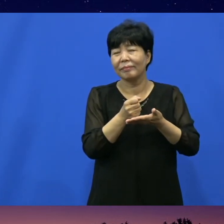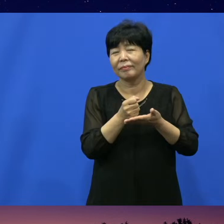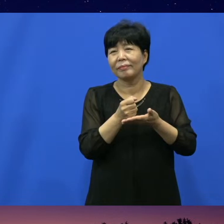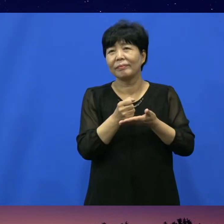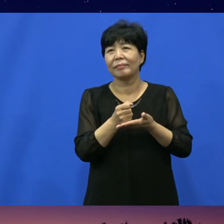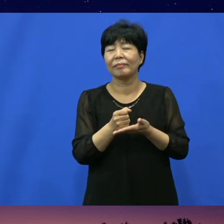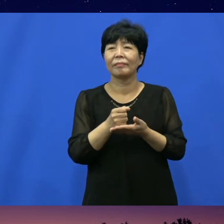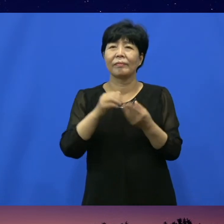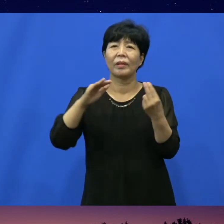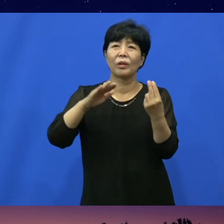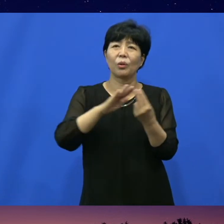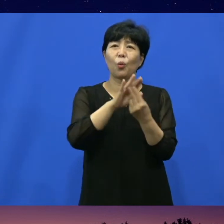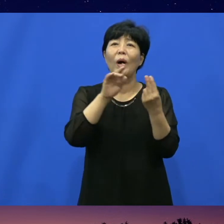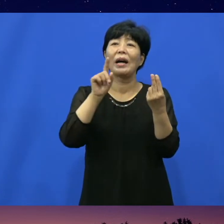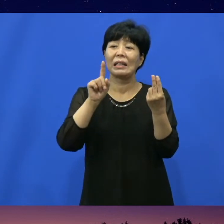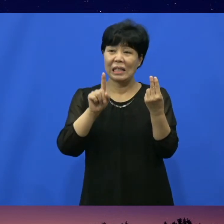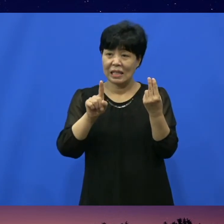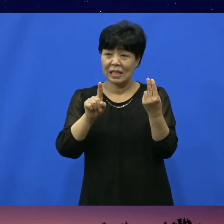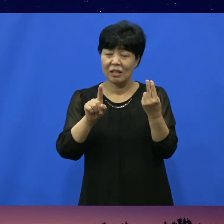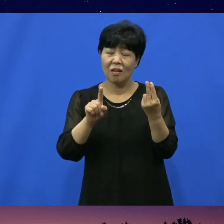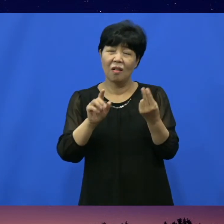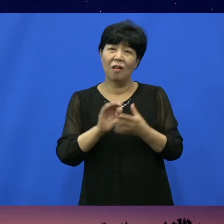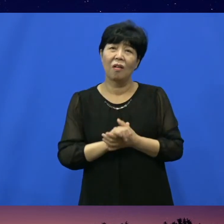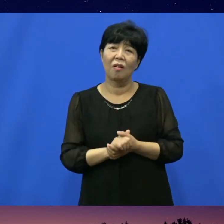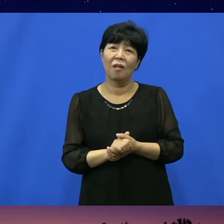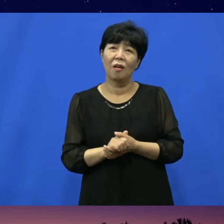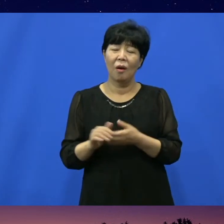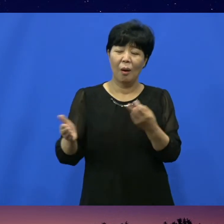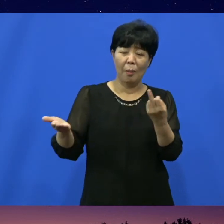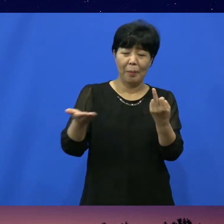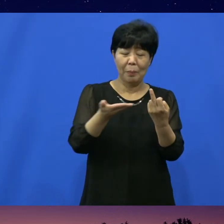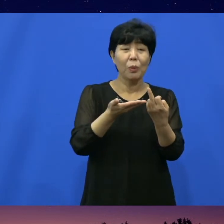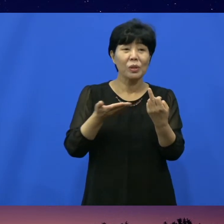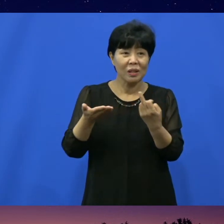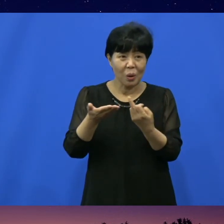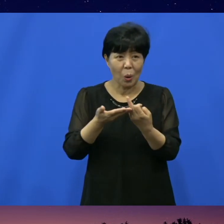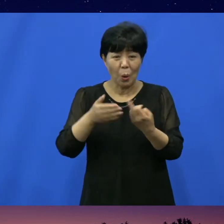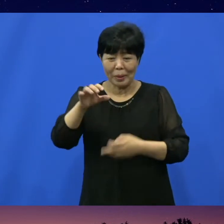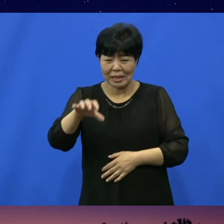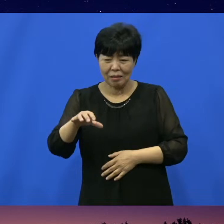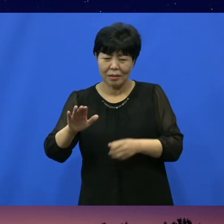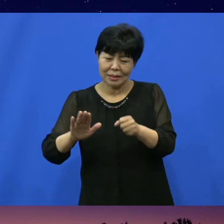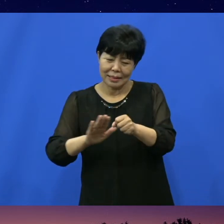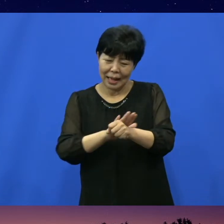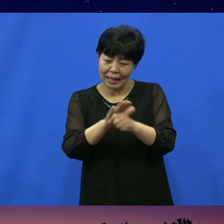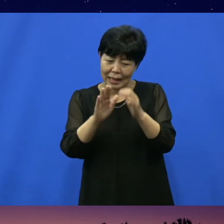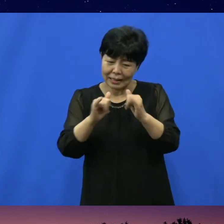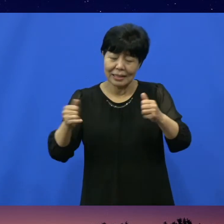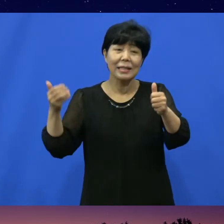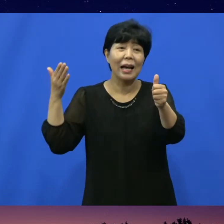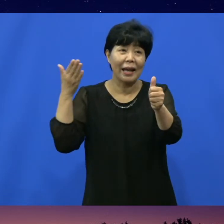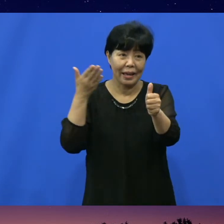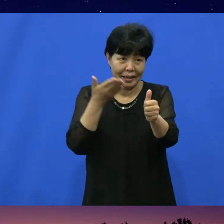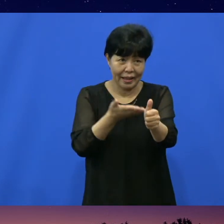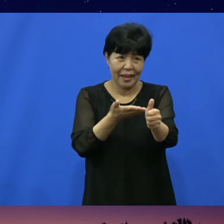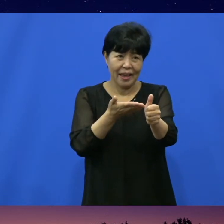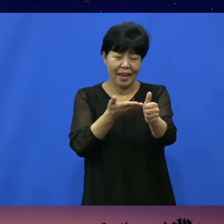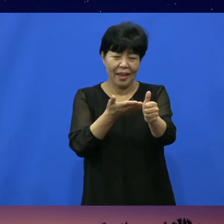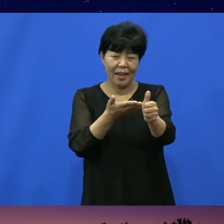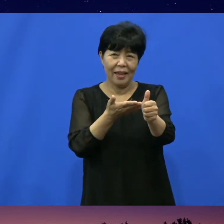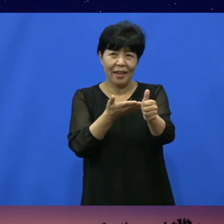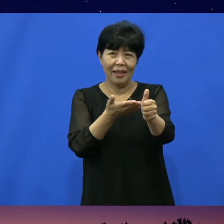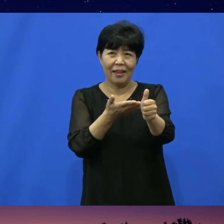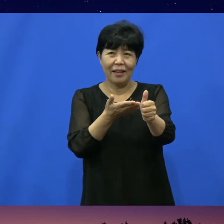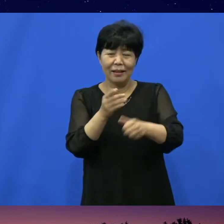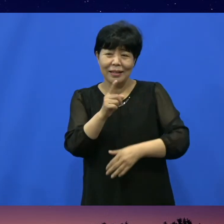그래서 요한 1서도 마찬가지, 요한 계시록도 밤모습에서 사랑하는 자에게 하나님이 가장